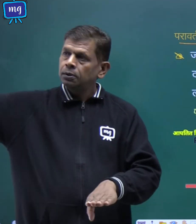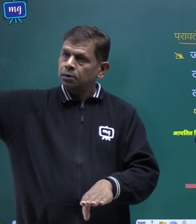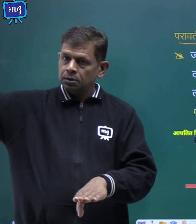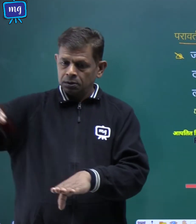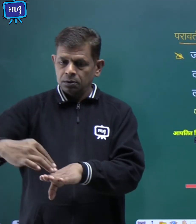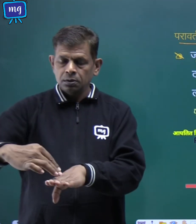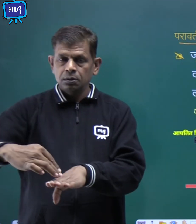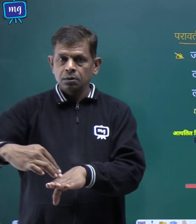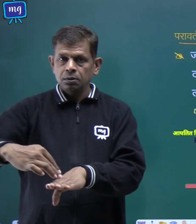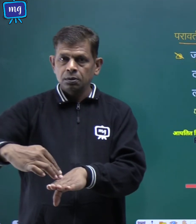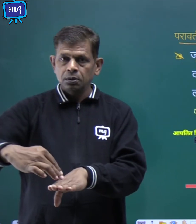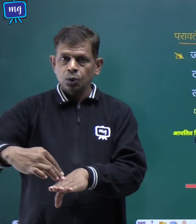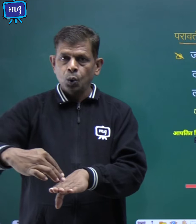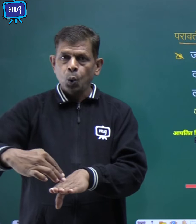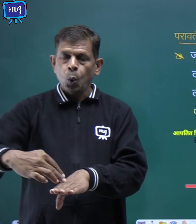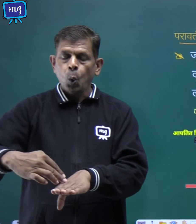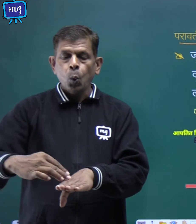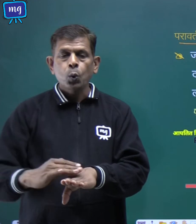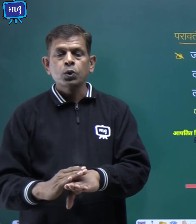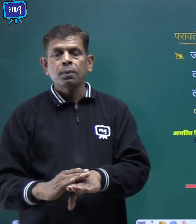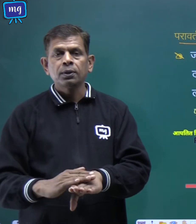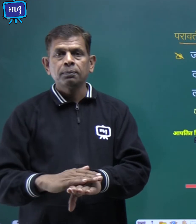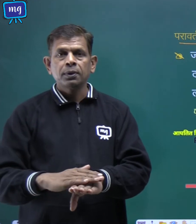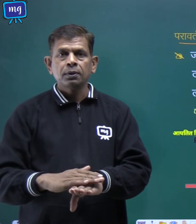टकराकर उसी माध्यम में